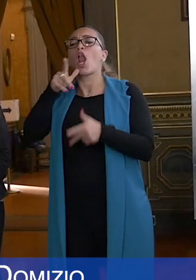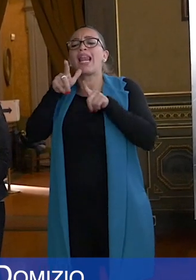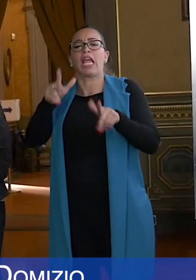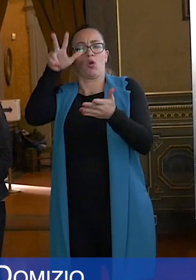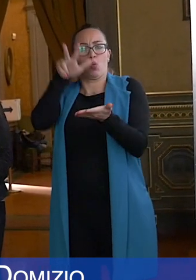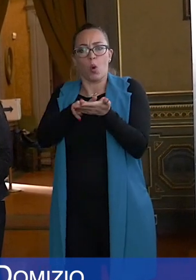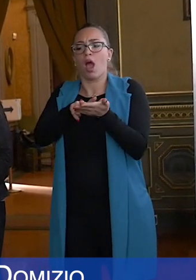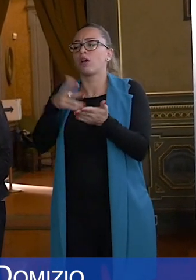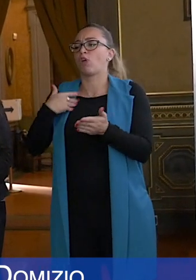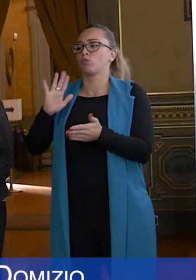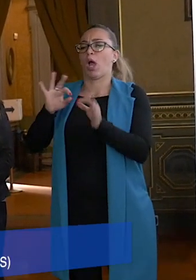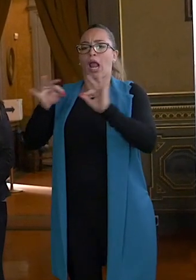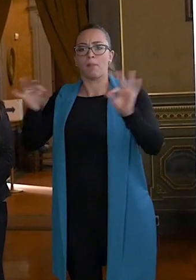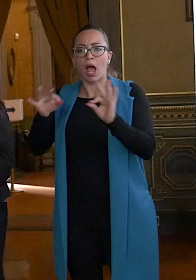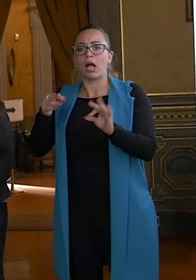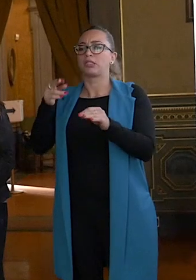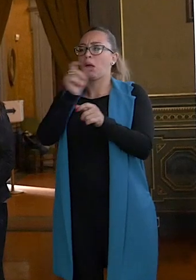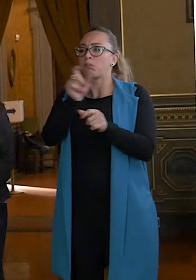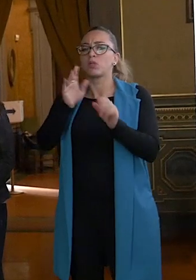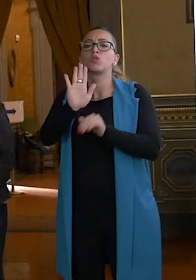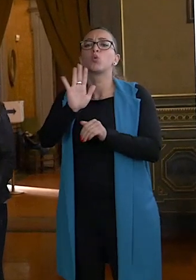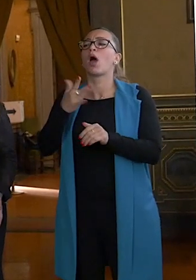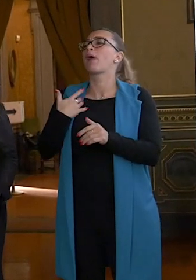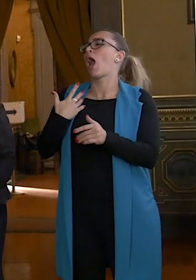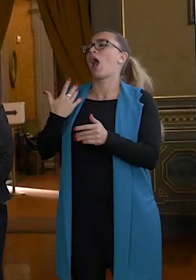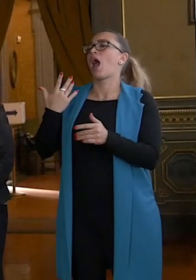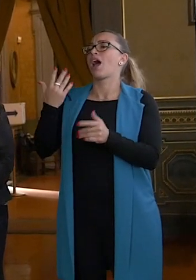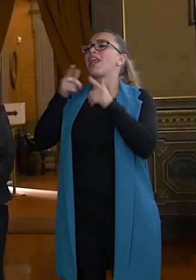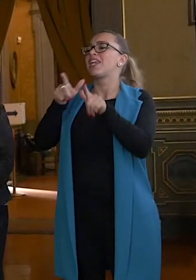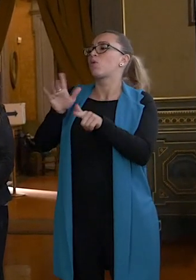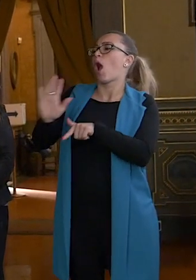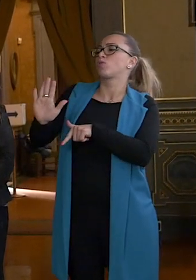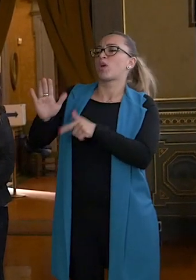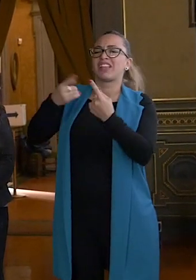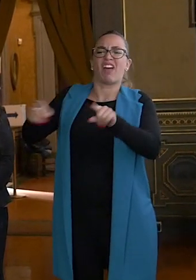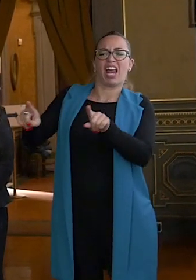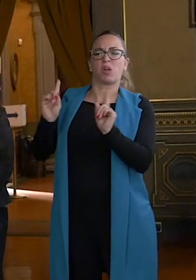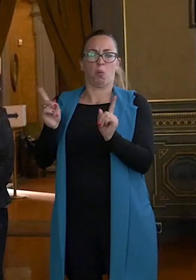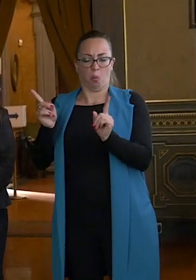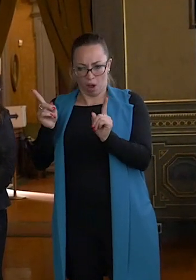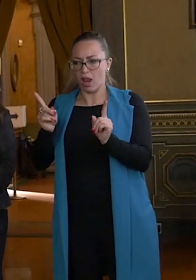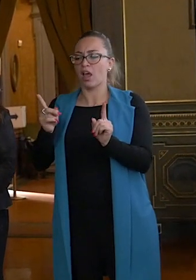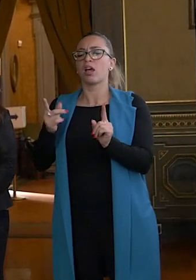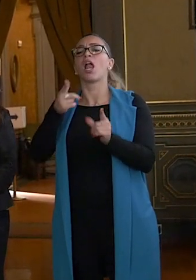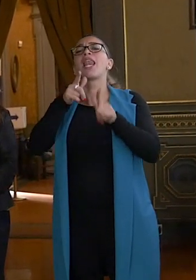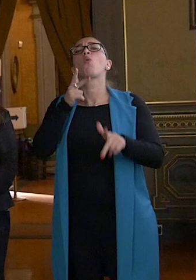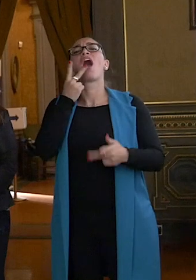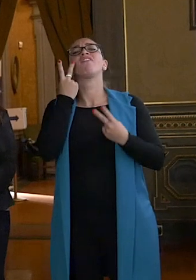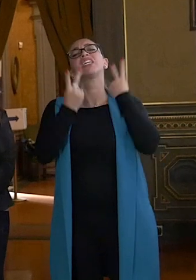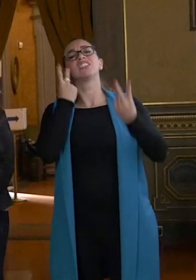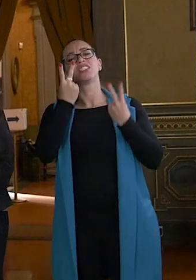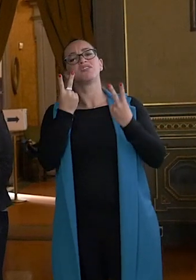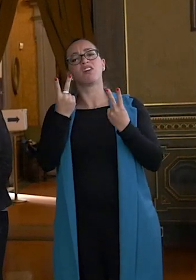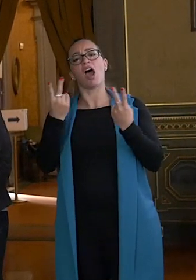non sua sintassi a differenza delle altre lingue è solo una lingua visiva anziché una lingua vocale